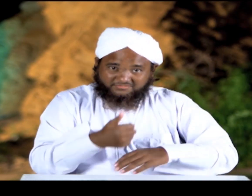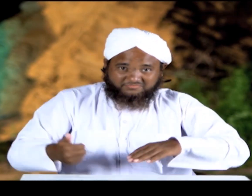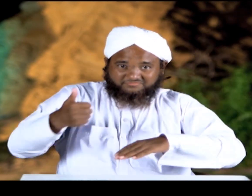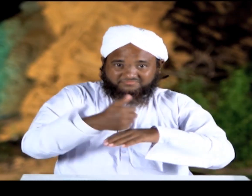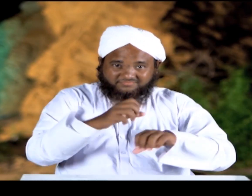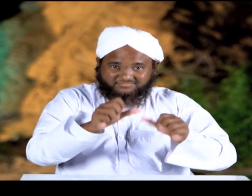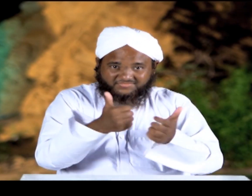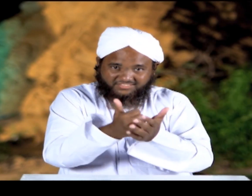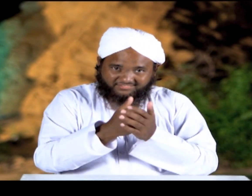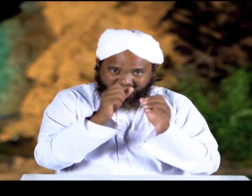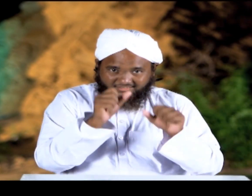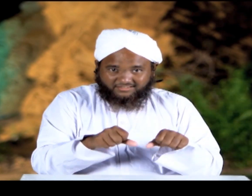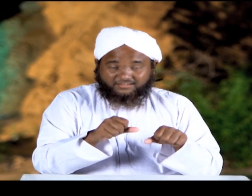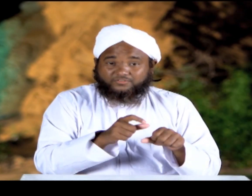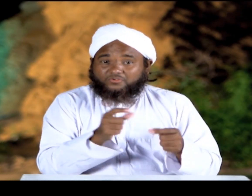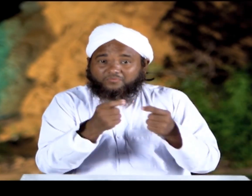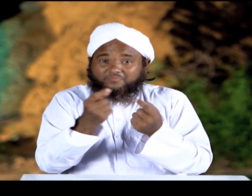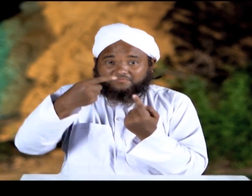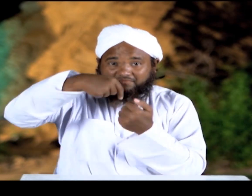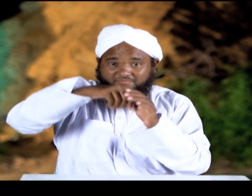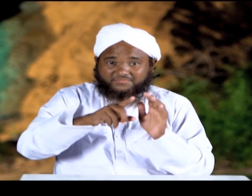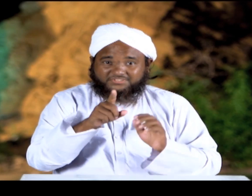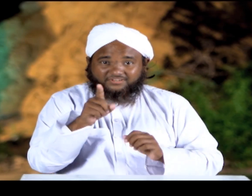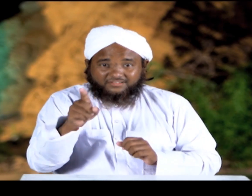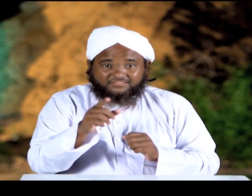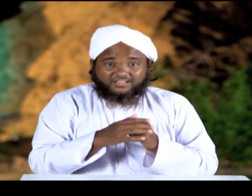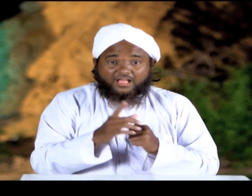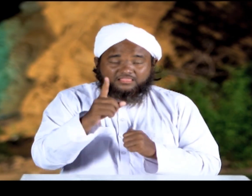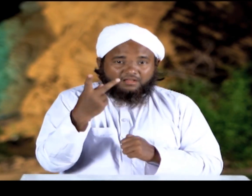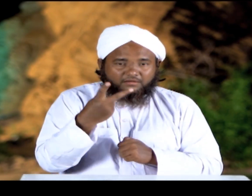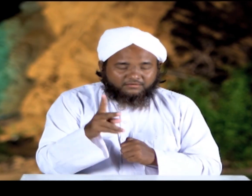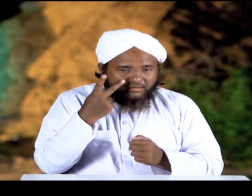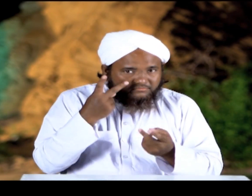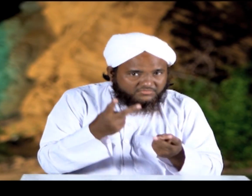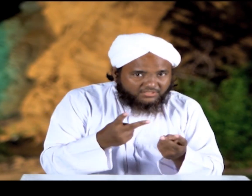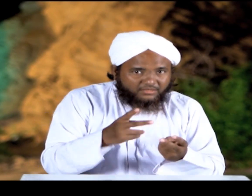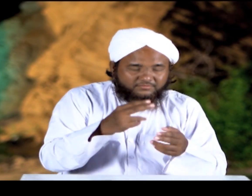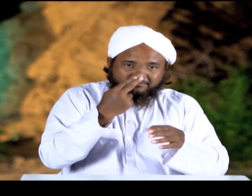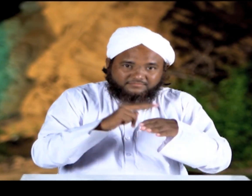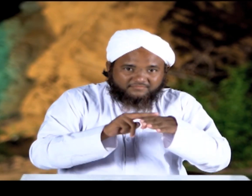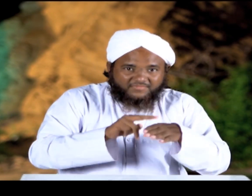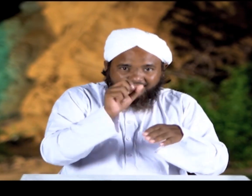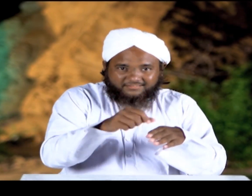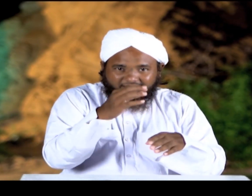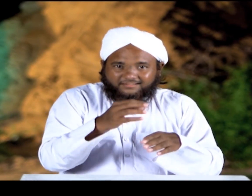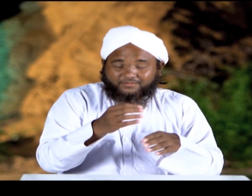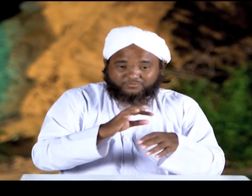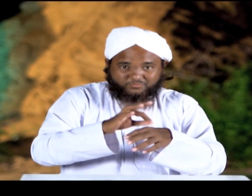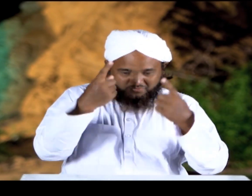حضرت سیدنا بشر حافی رحمۃ اللہ علیہ نے جہاں اللہ پاک کا نام دیکھا وہاں عطر لگایا تو پاک ہو گئے۔ ہم